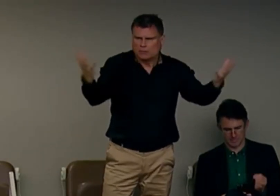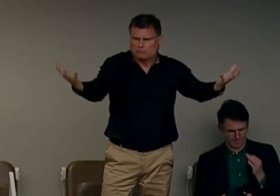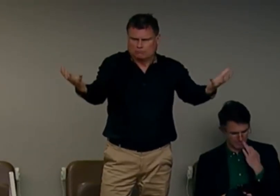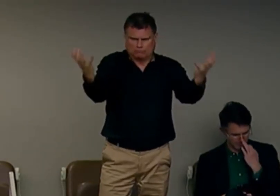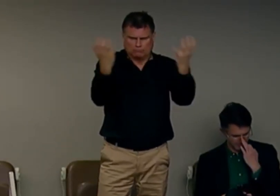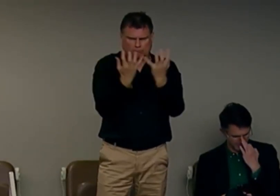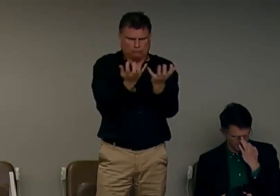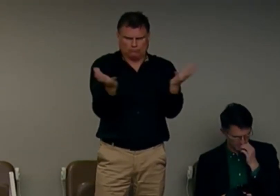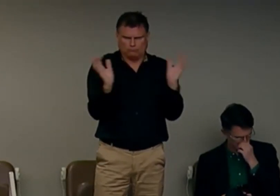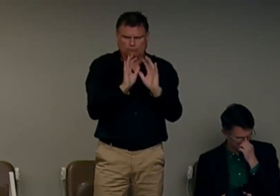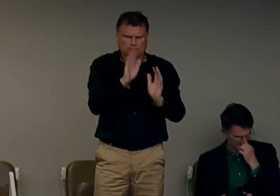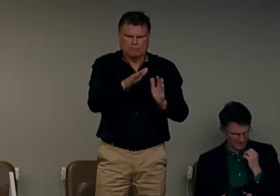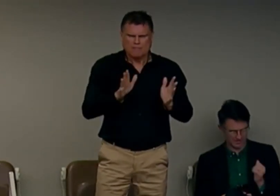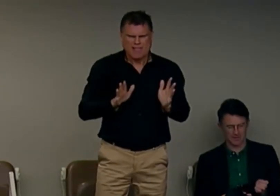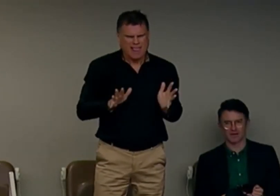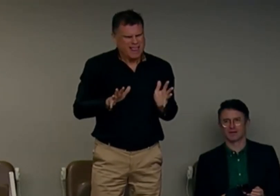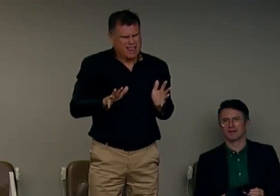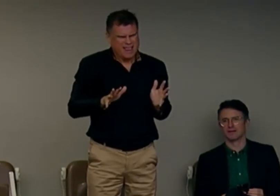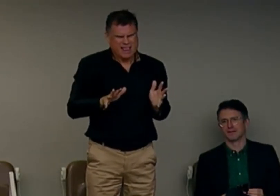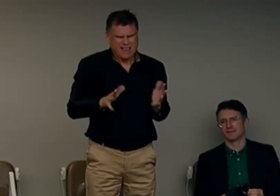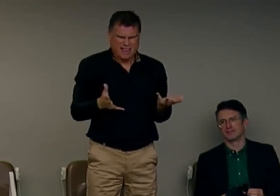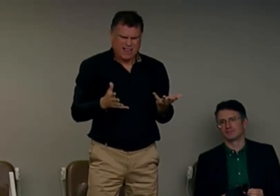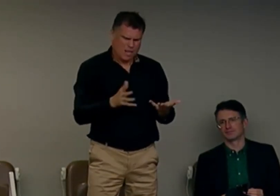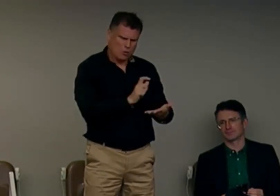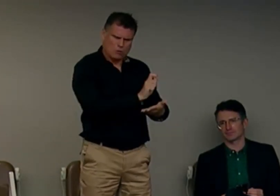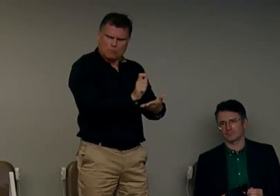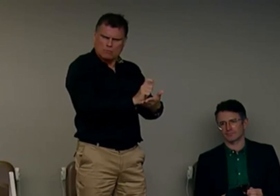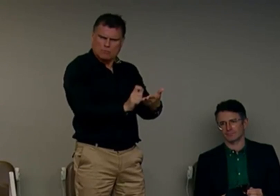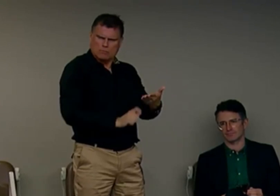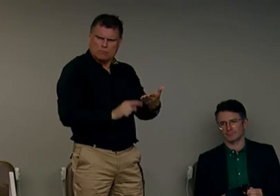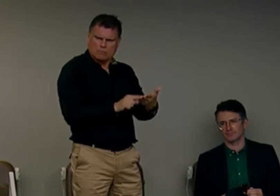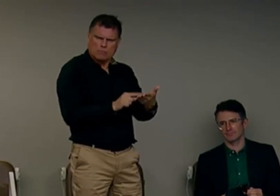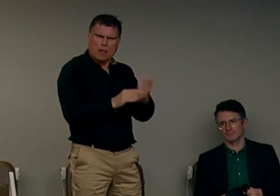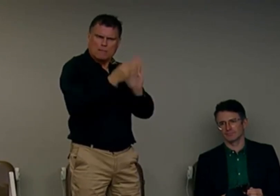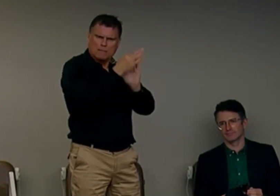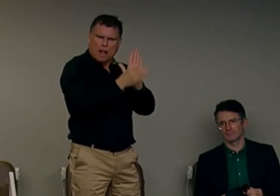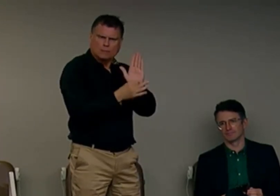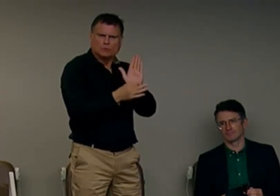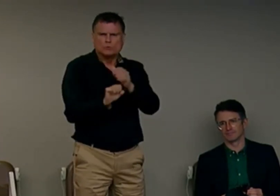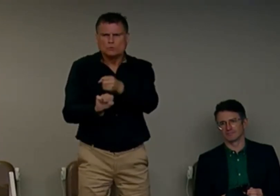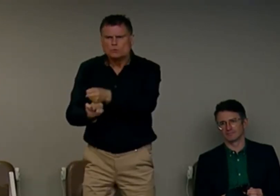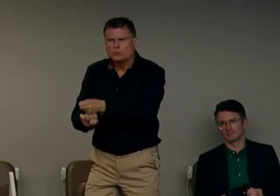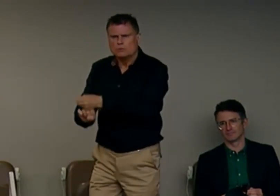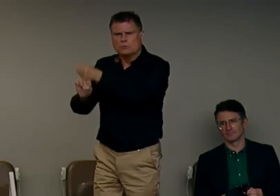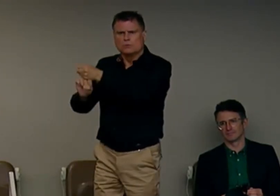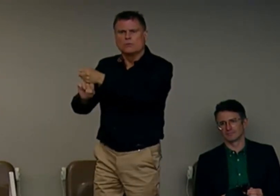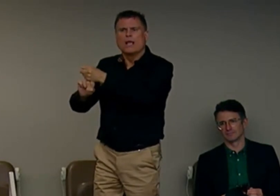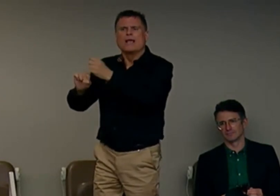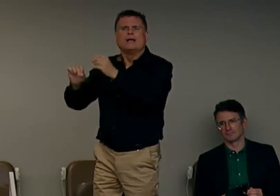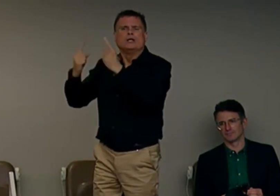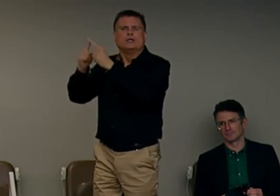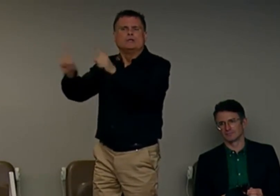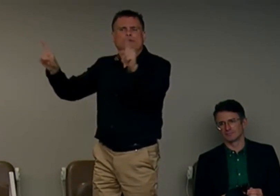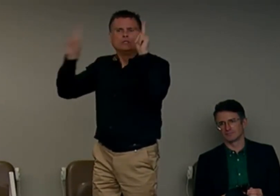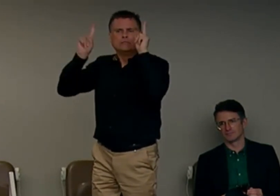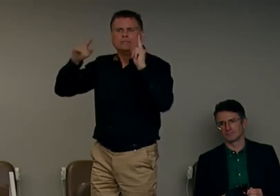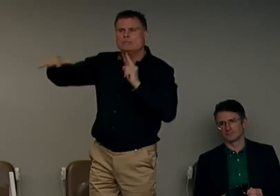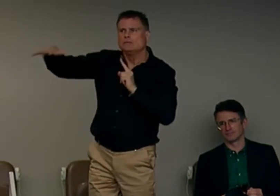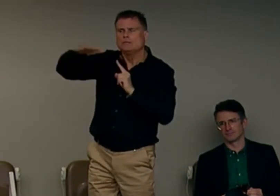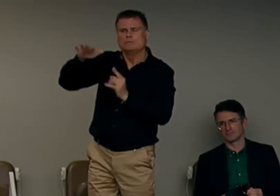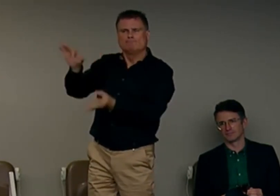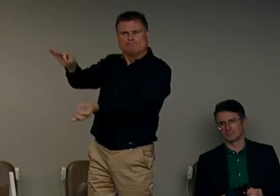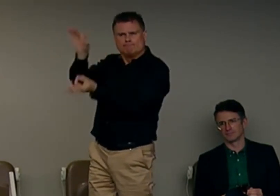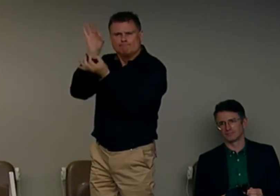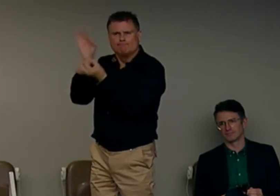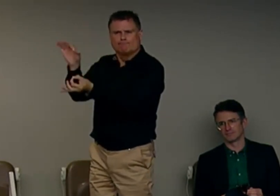établissement d'enseignement supérieur parfaitement accessible, idéalement accessible, pas seulement accessible comme